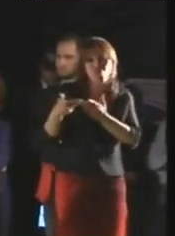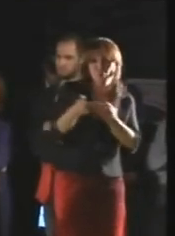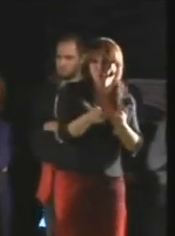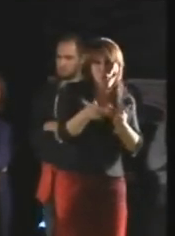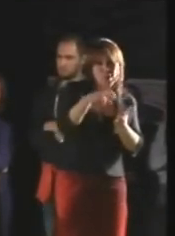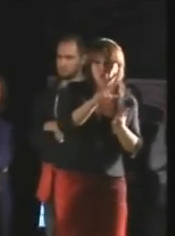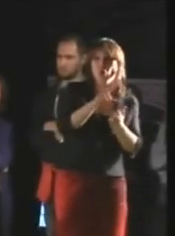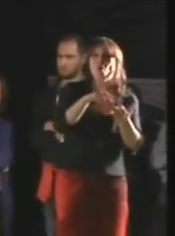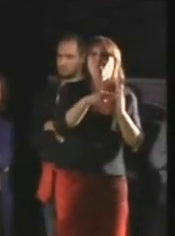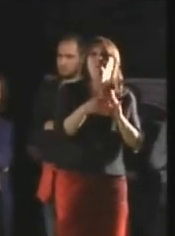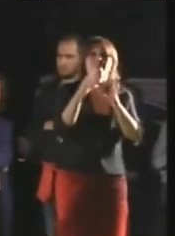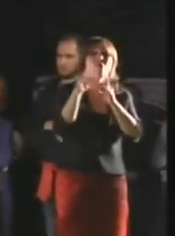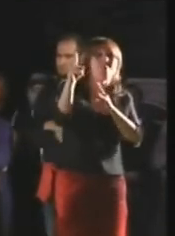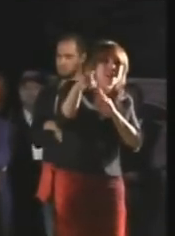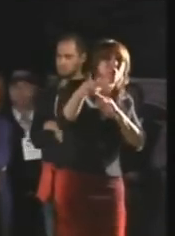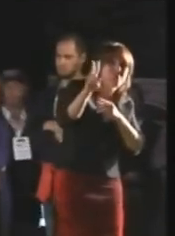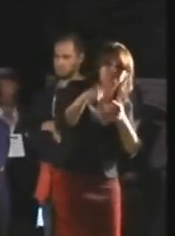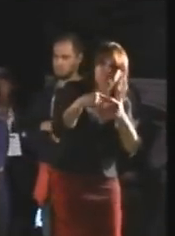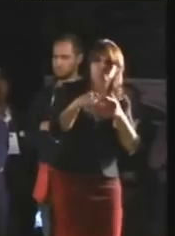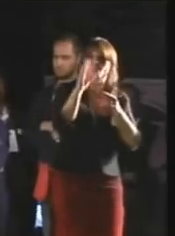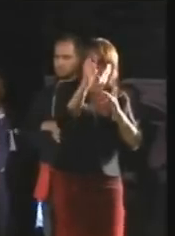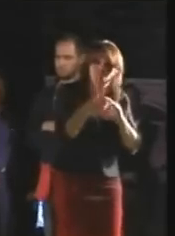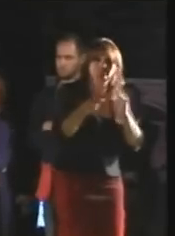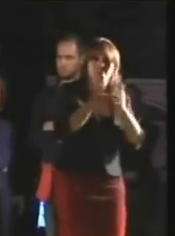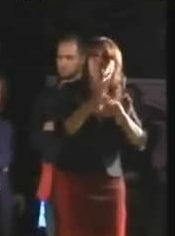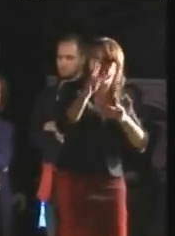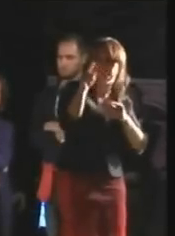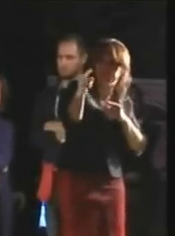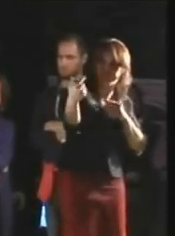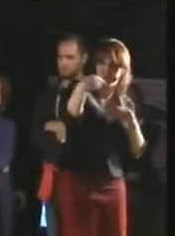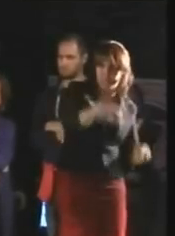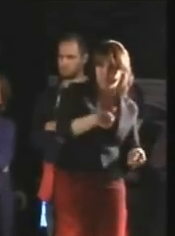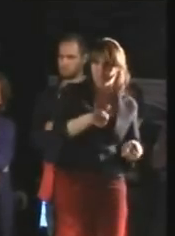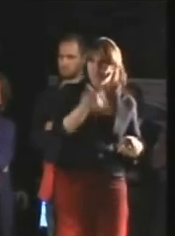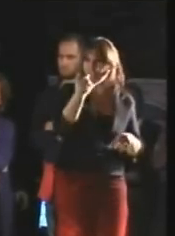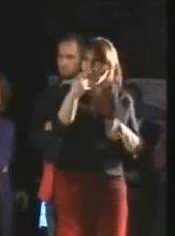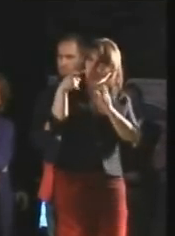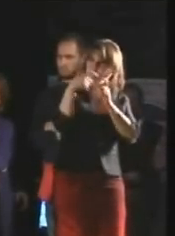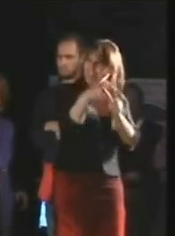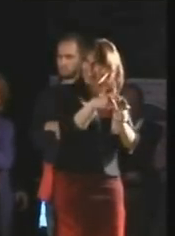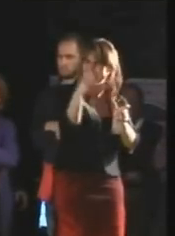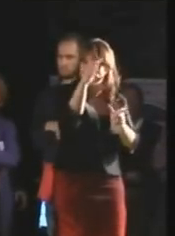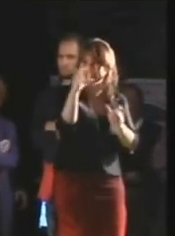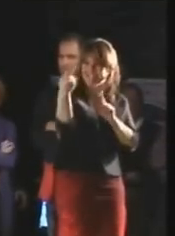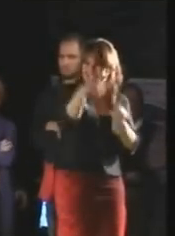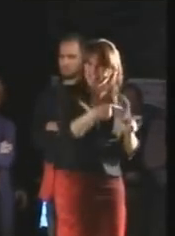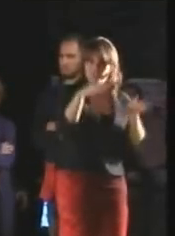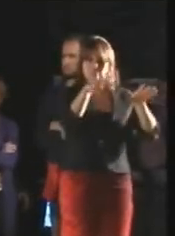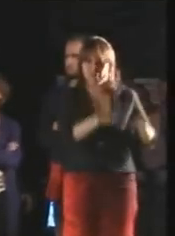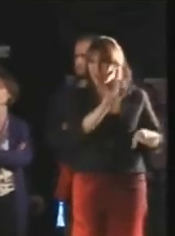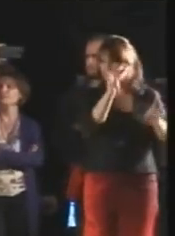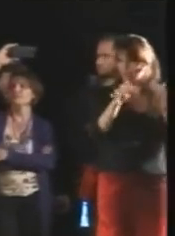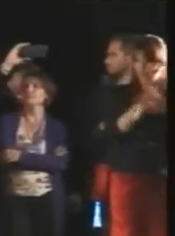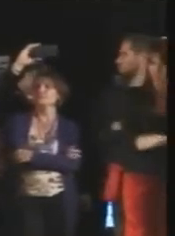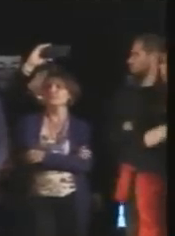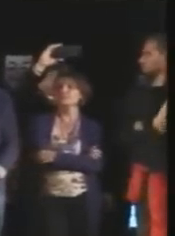che arrivano dall'est, sono i rumeni, i bulgari, sono questi qui che arrivano senza problemi, da turisti, perché possono arrivare. C'era la